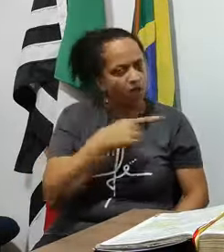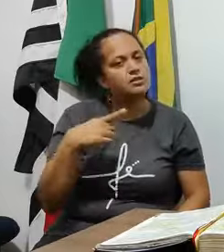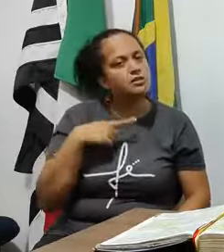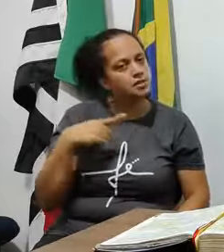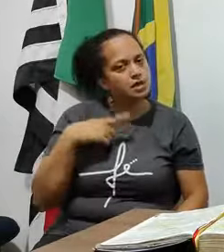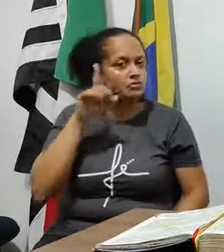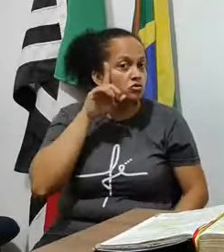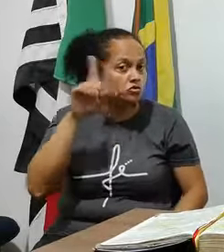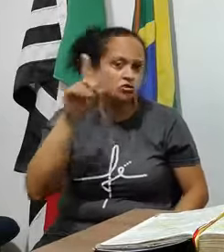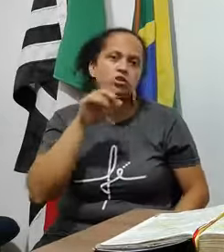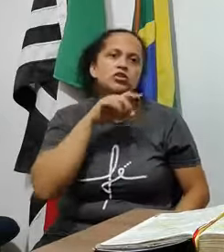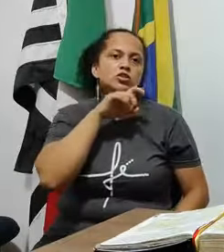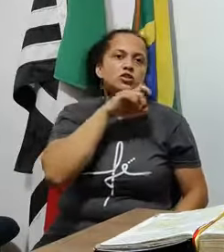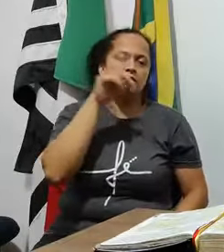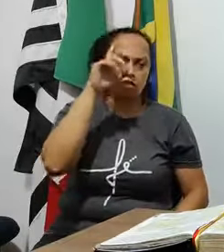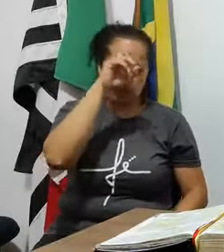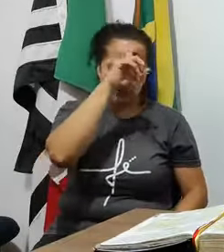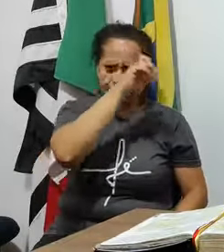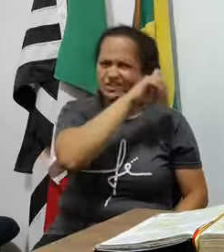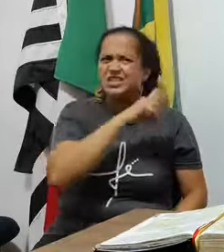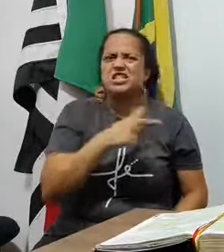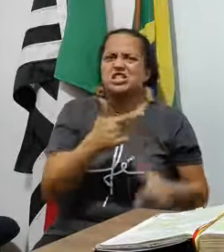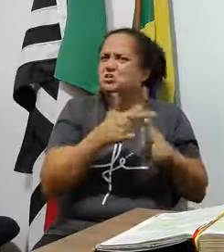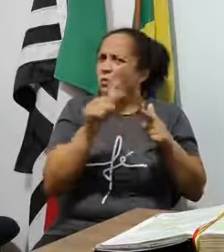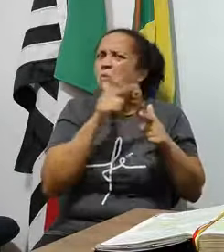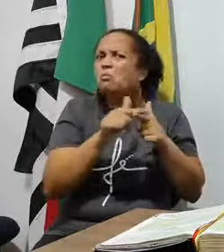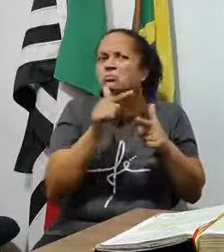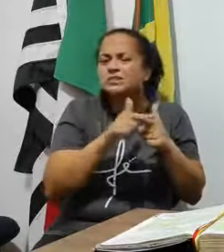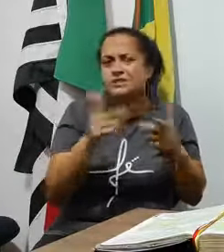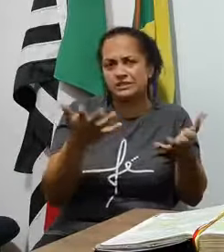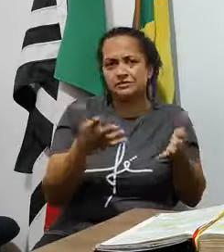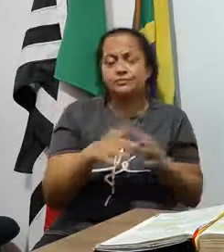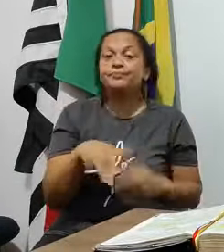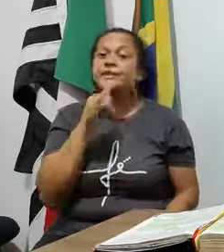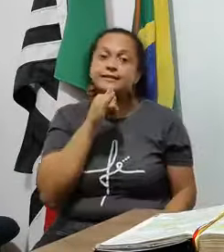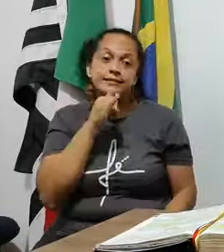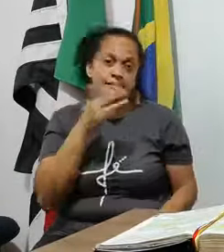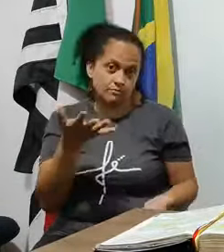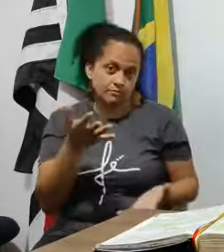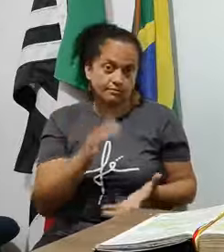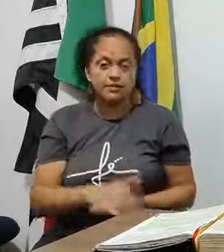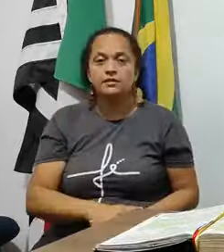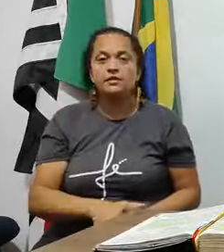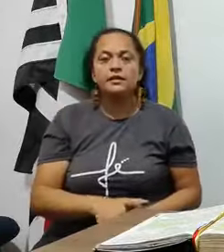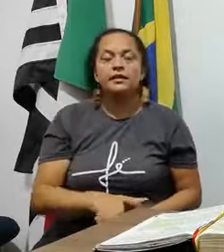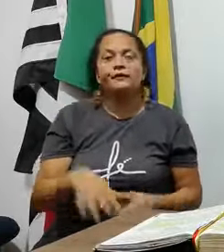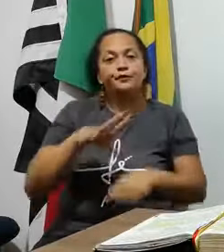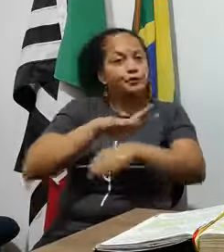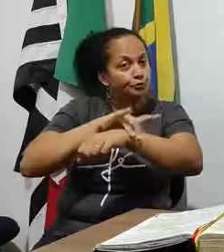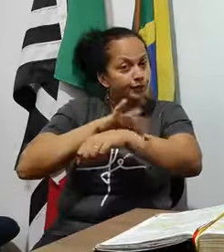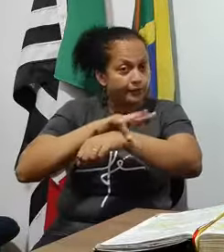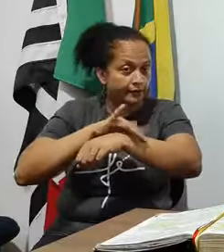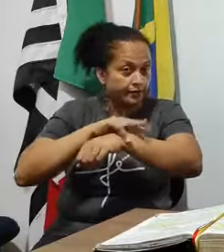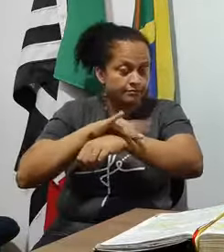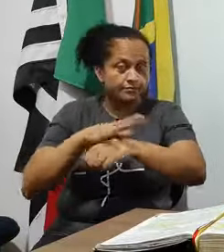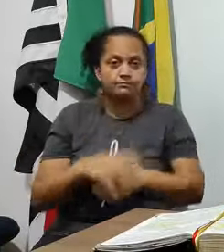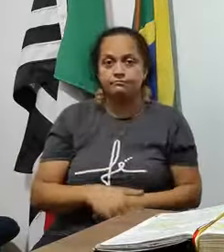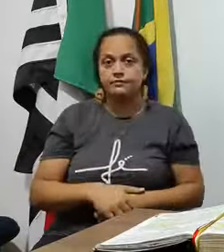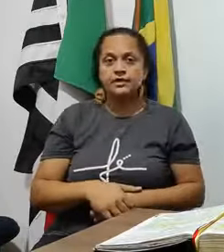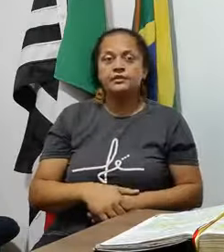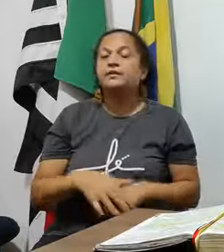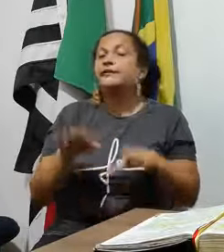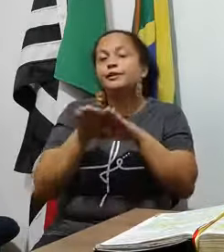por momentos de adversidade, de dificuldade. Por exemplo, uma enfermidade, né? A perda